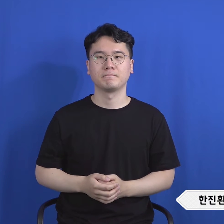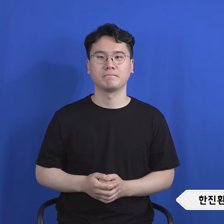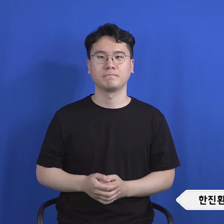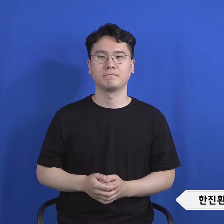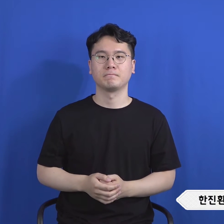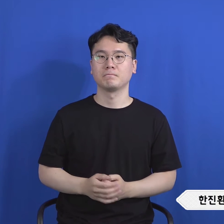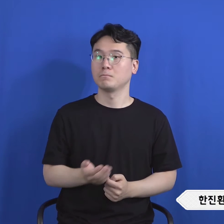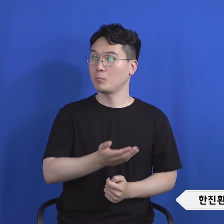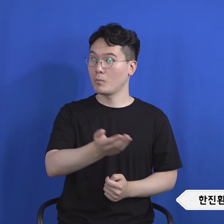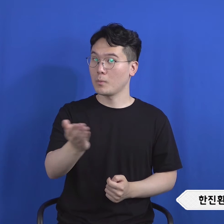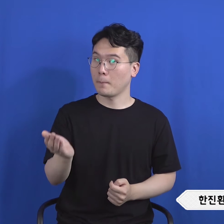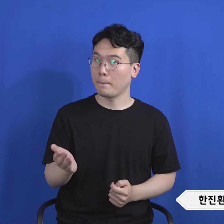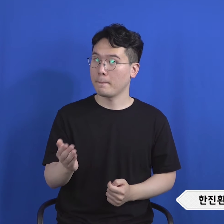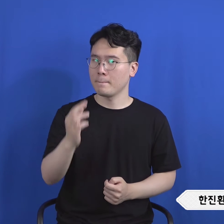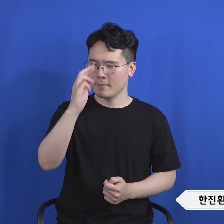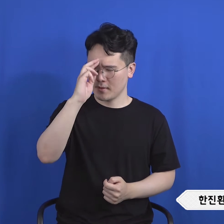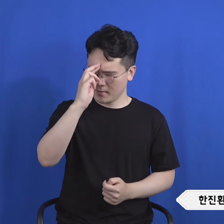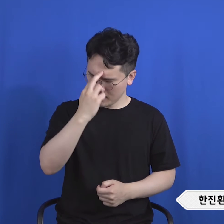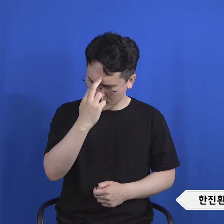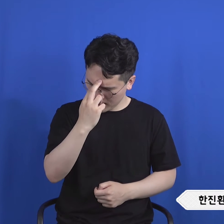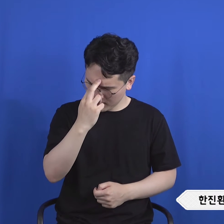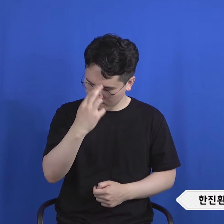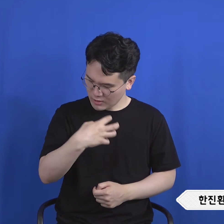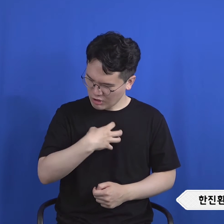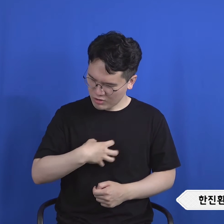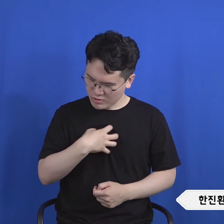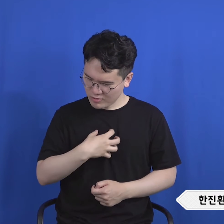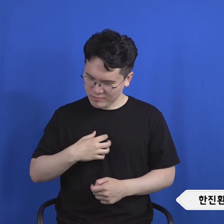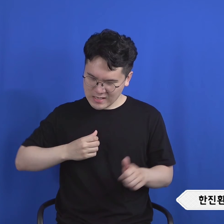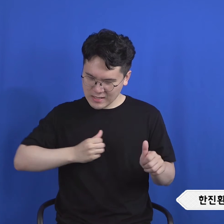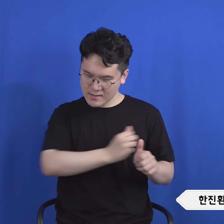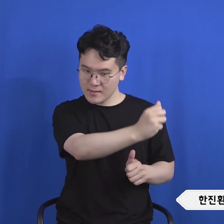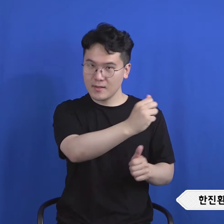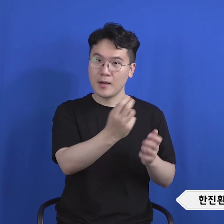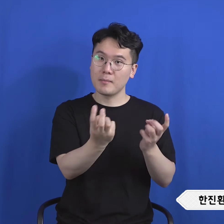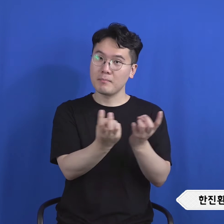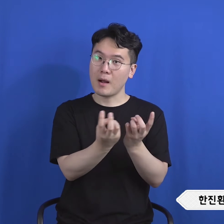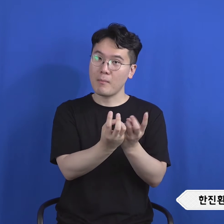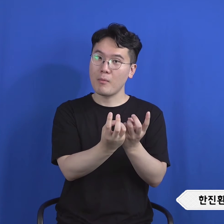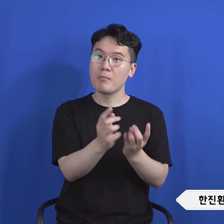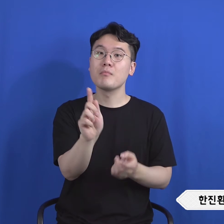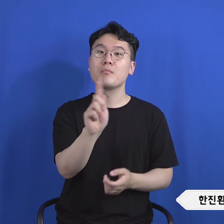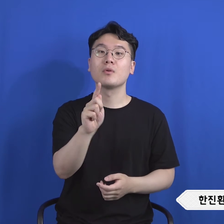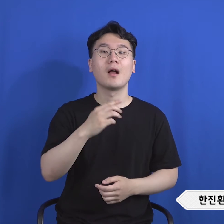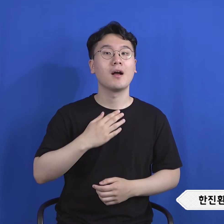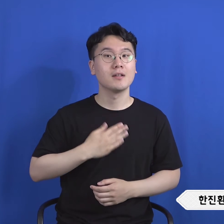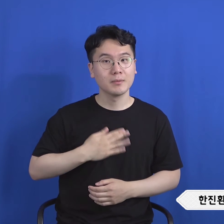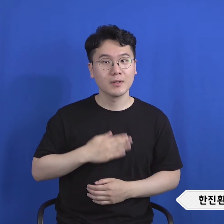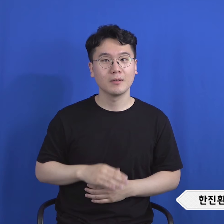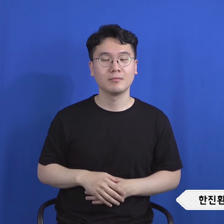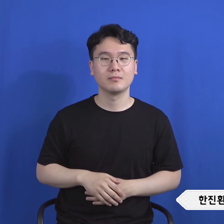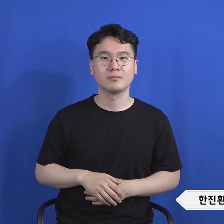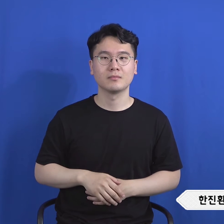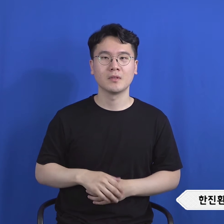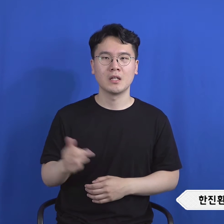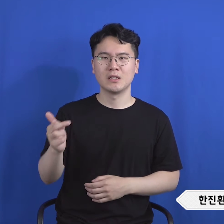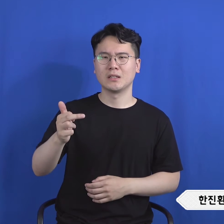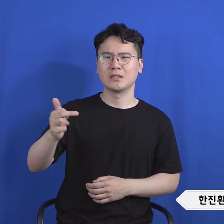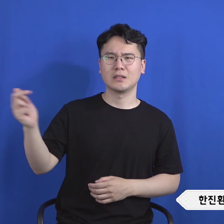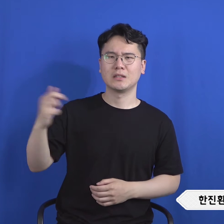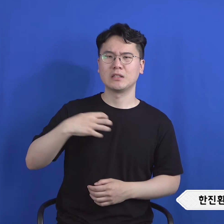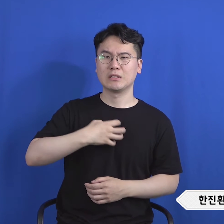여러분, 근심 걱정을 이기는 방법이 뭔지 아십니까? 큰 걱정으로